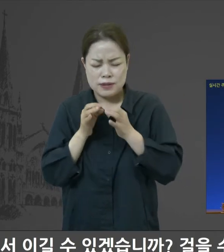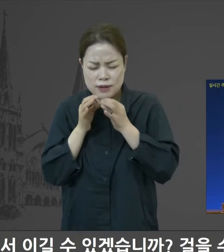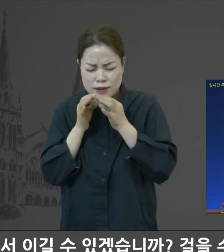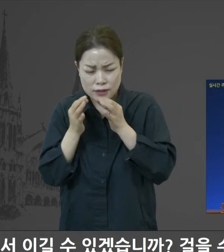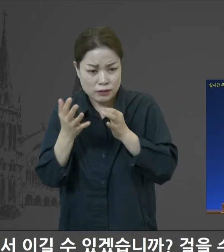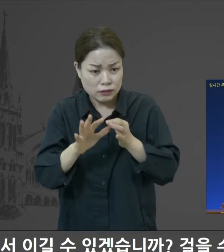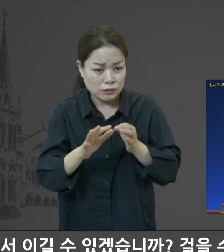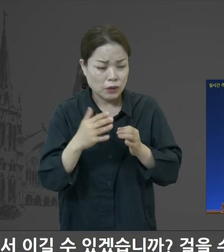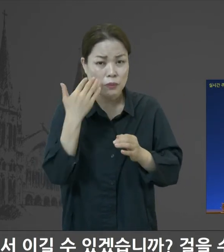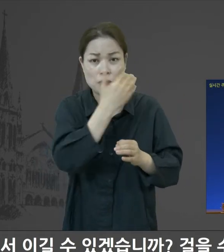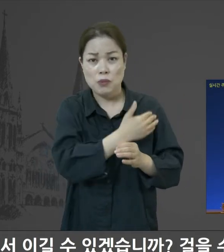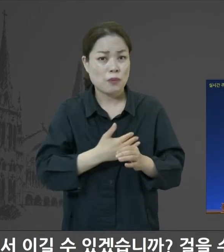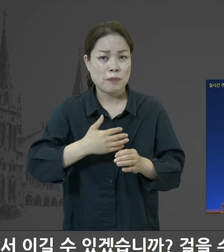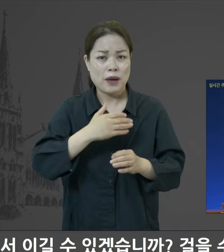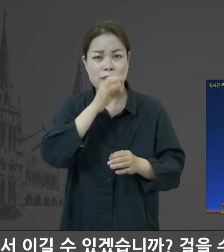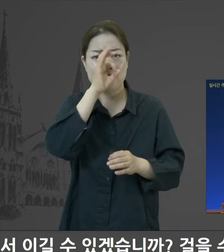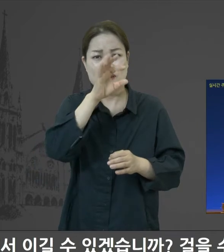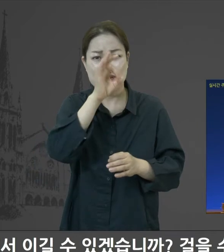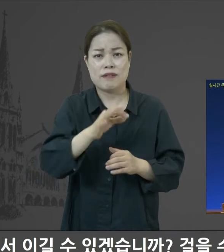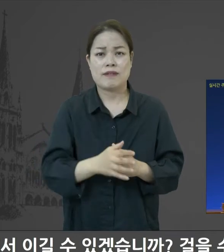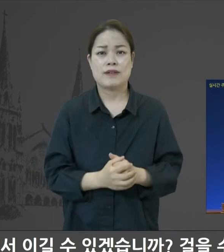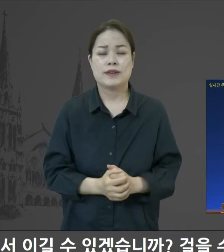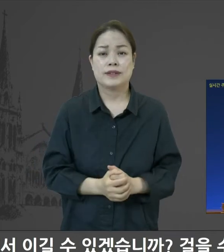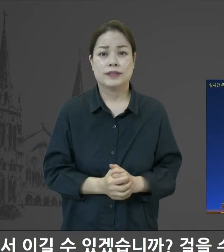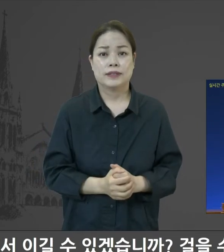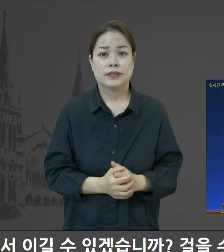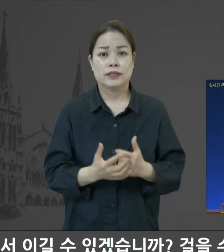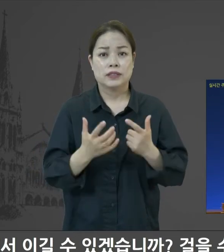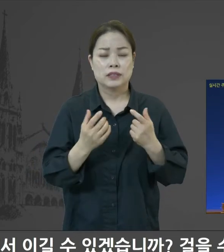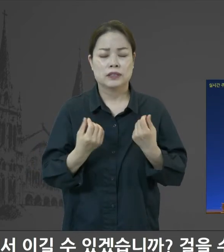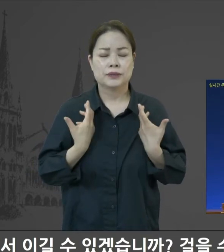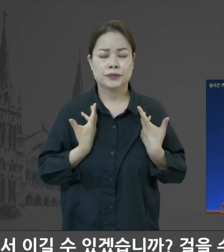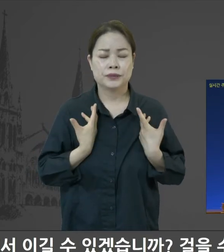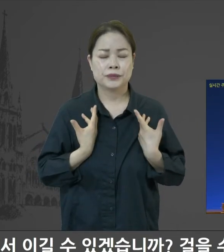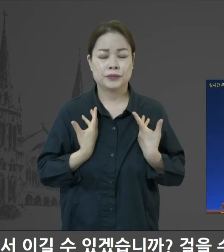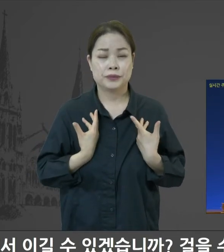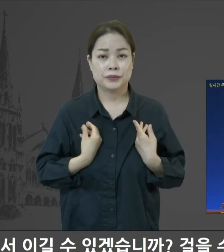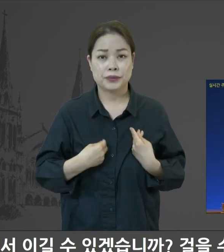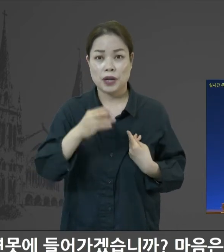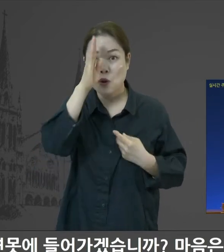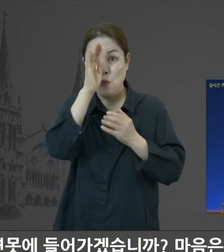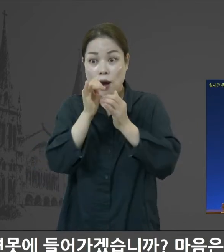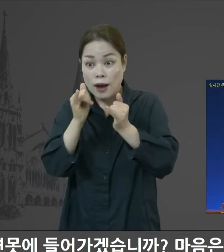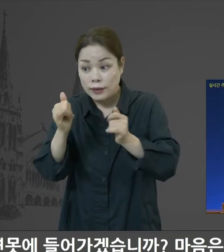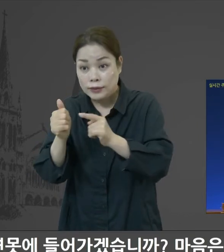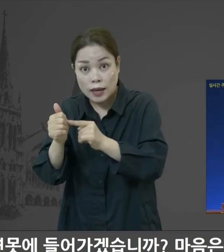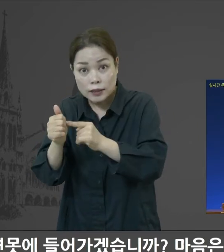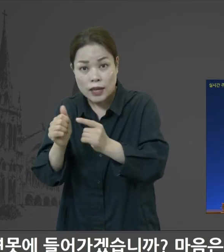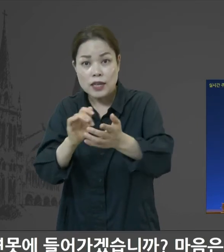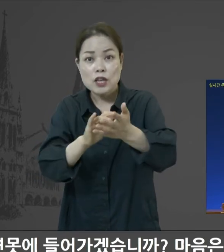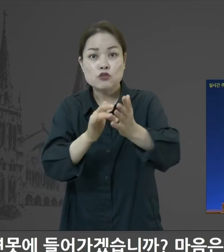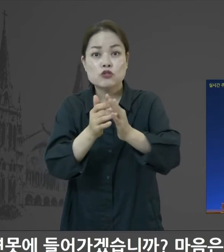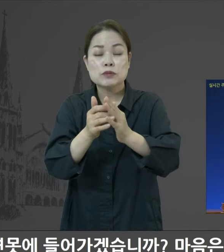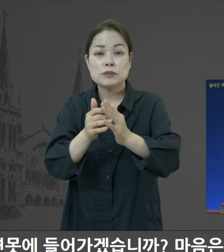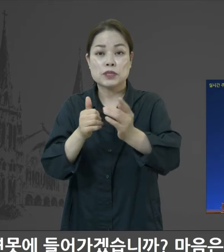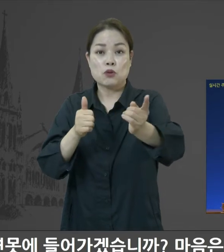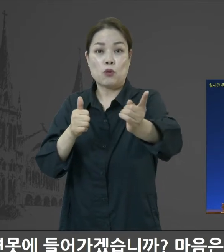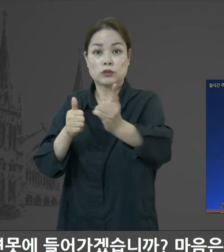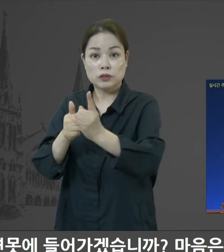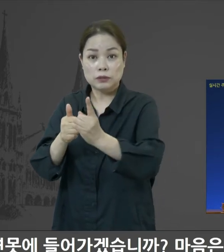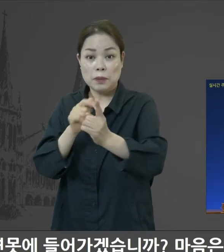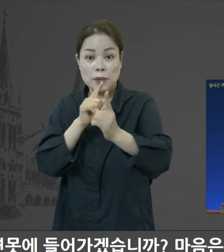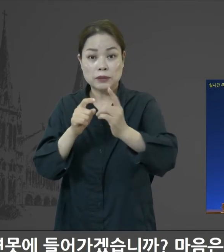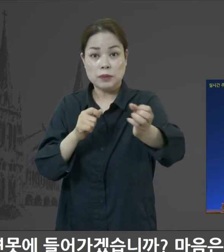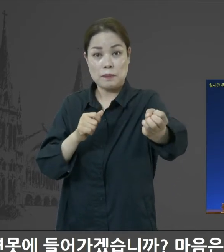현실은 불가능했다라는 것입니다. 이러한 절망 가운데 있는 이 병자에게 예수님이 찾아오십니다. 그리고 예수님이